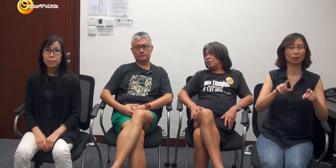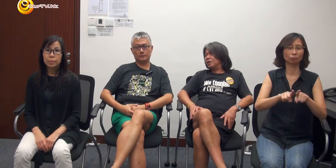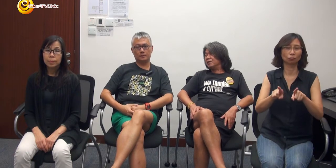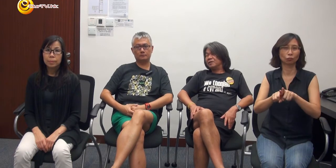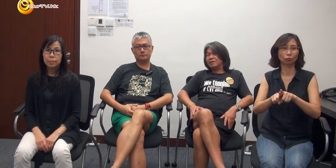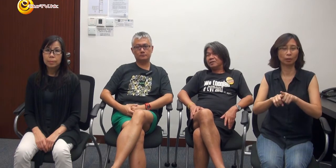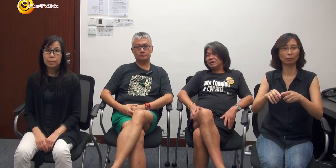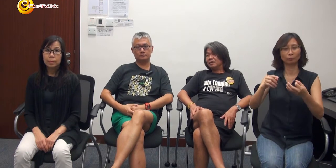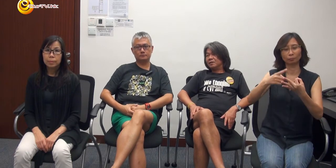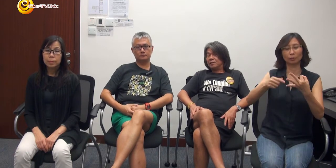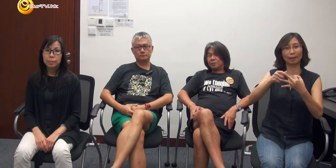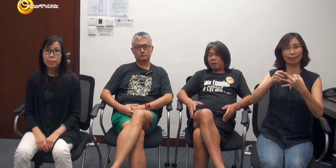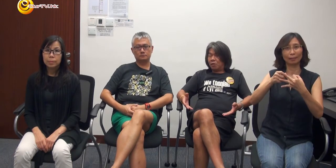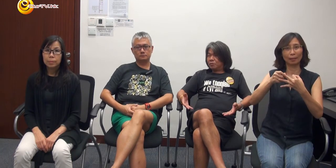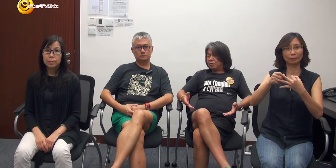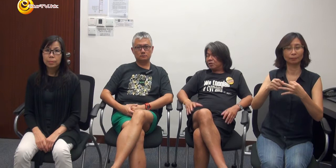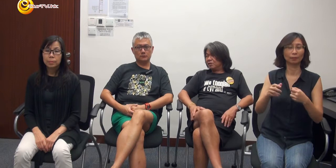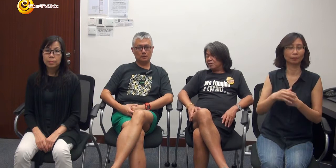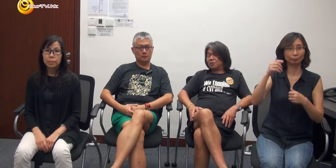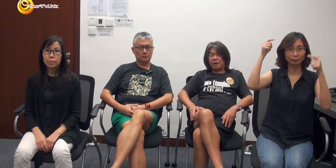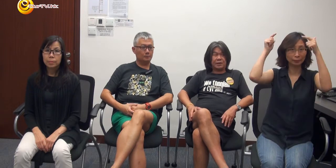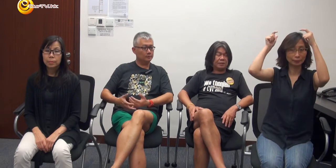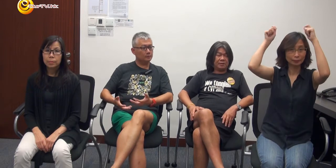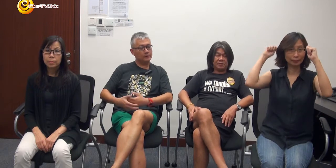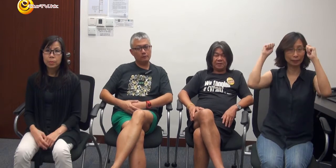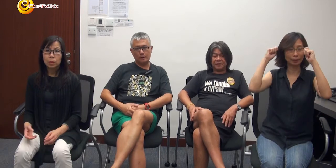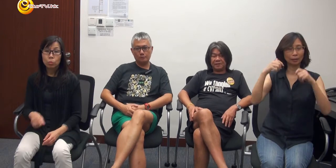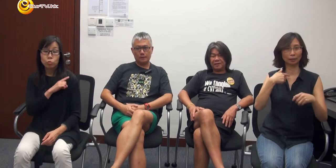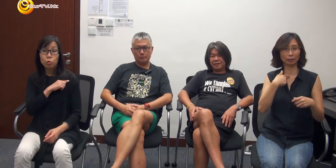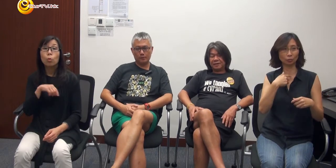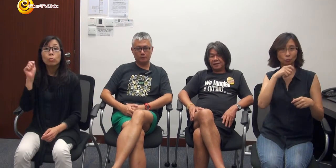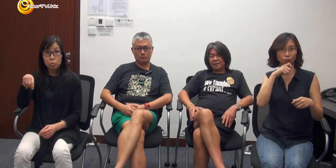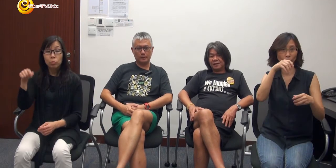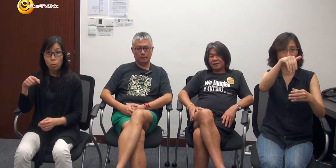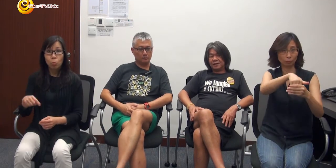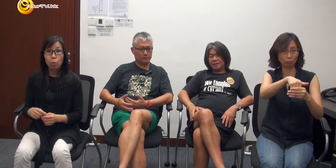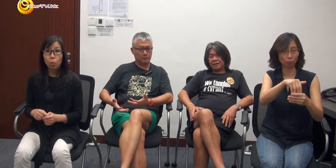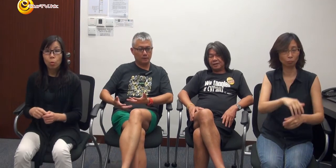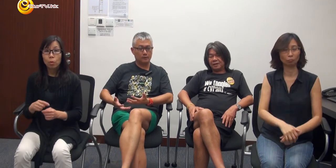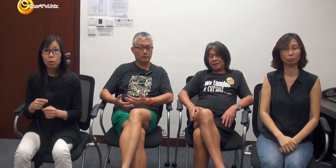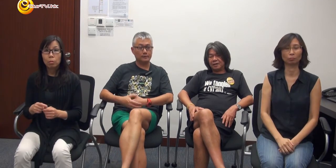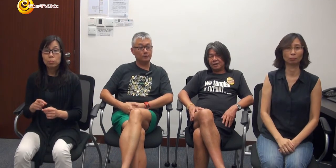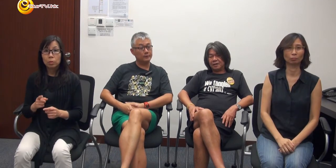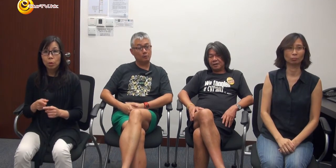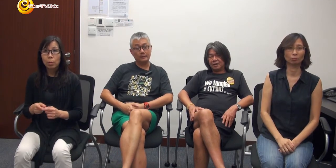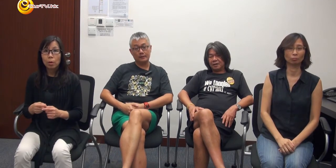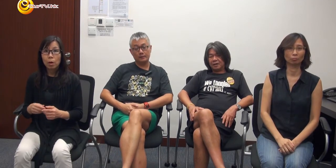嘅。咁佢又講唔出喎。咁所以， 但係本身都承認話根本係冇一個所謂一個所謂申報制度啊嘛。 係